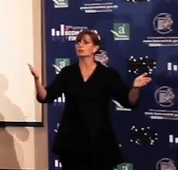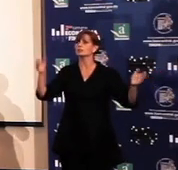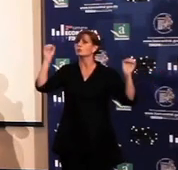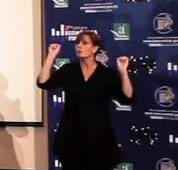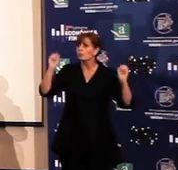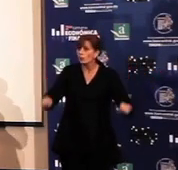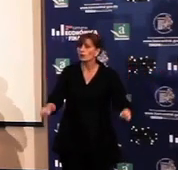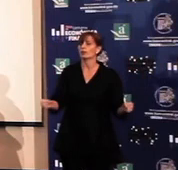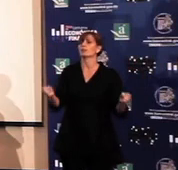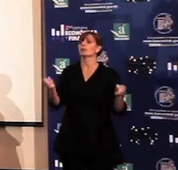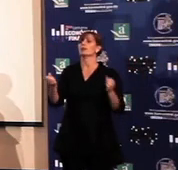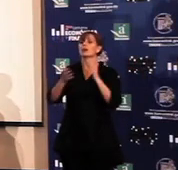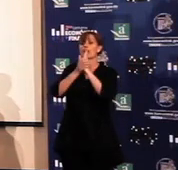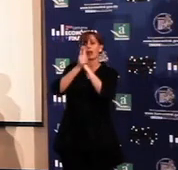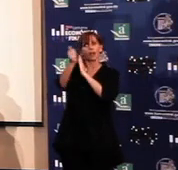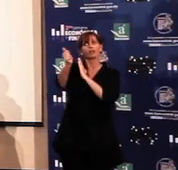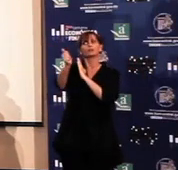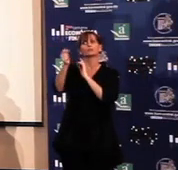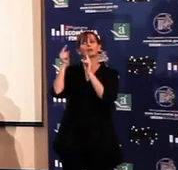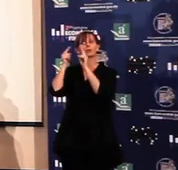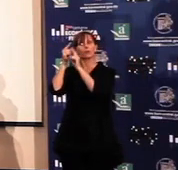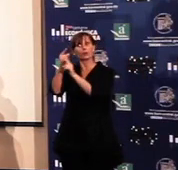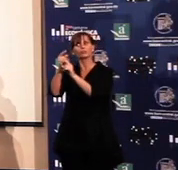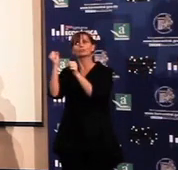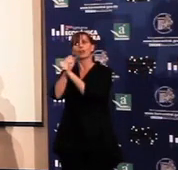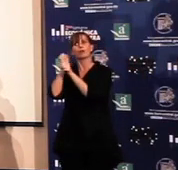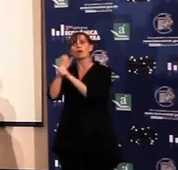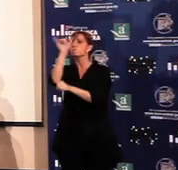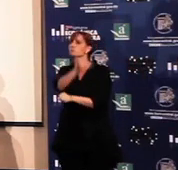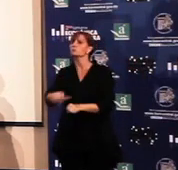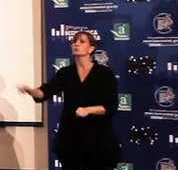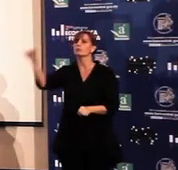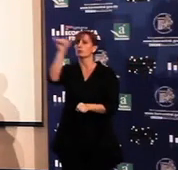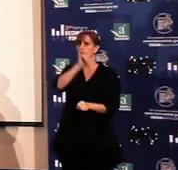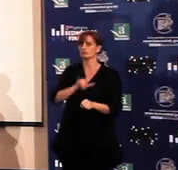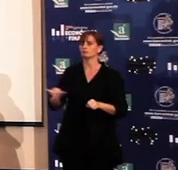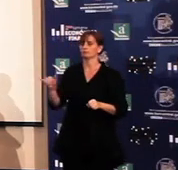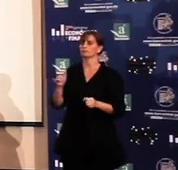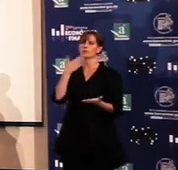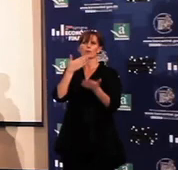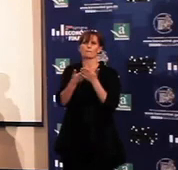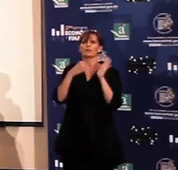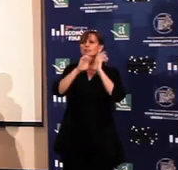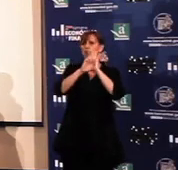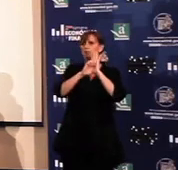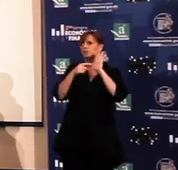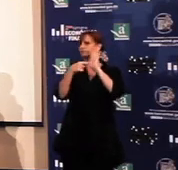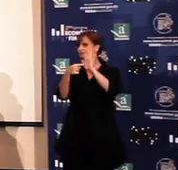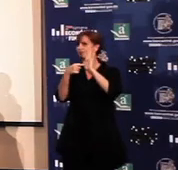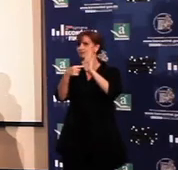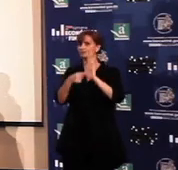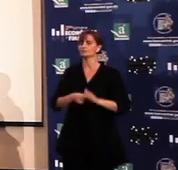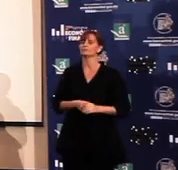forme y se capacite para poder aceptarlos como uno igual un buen ejemplo para que sepan